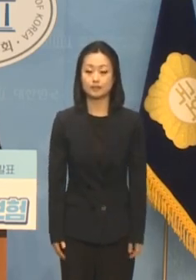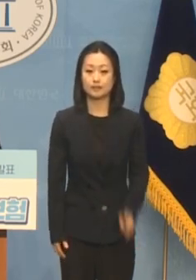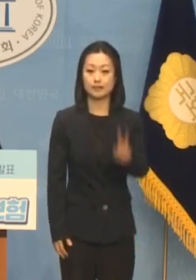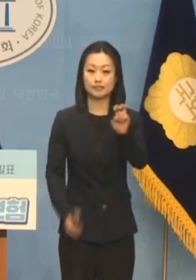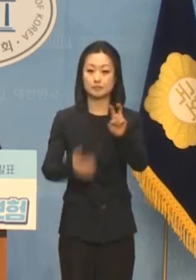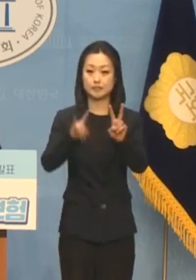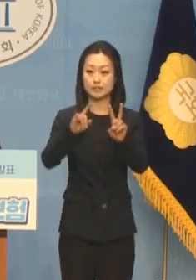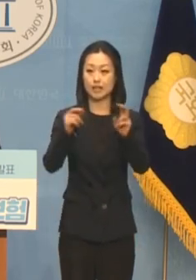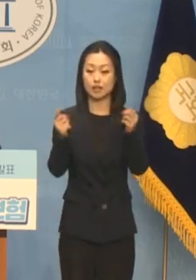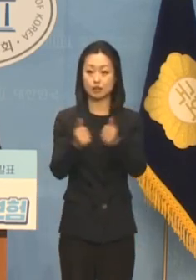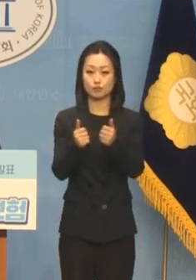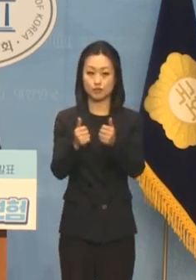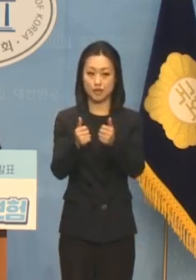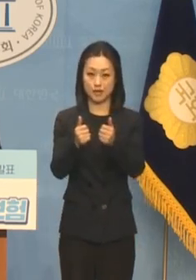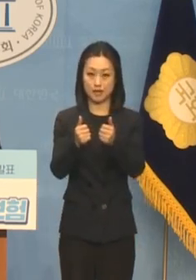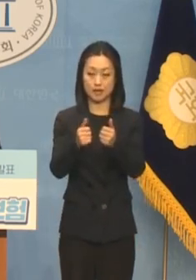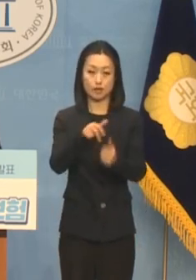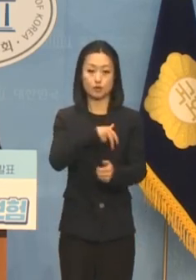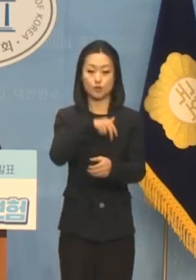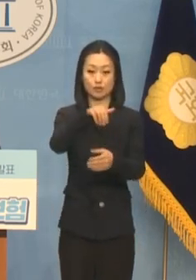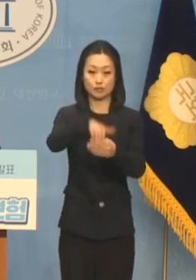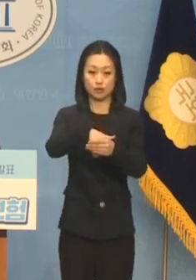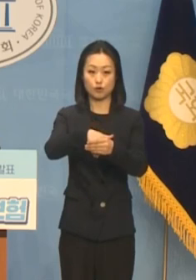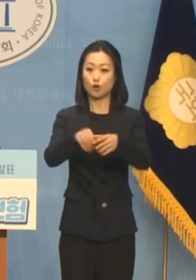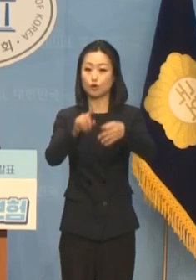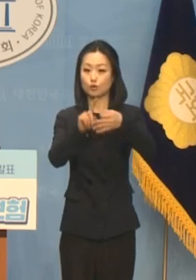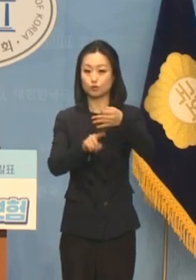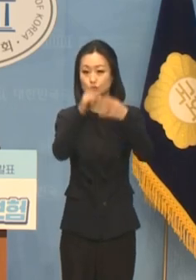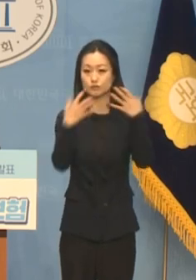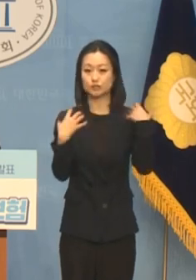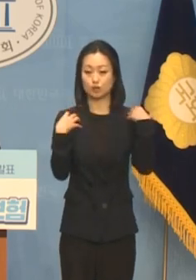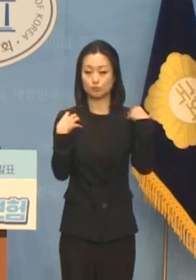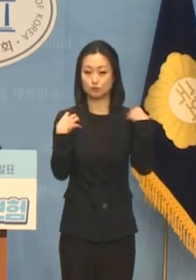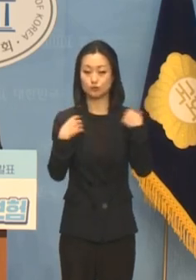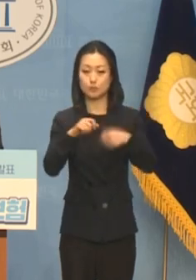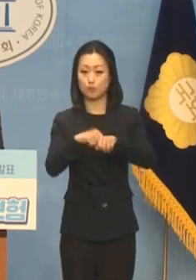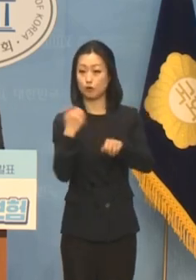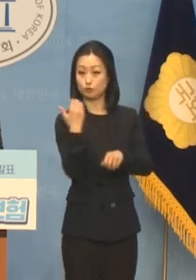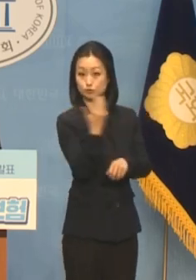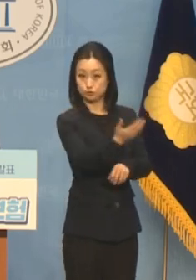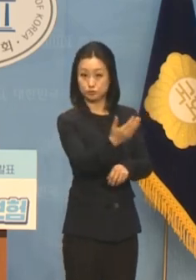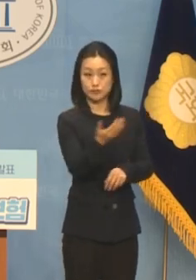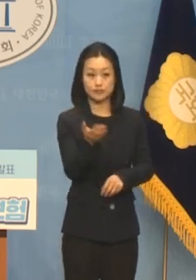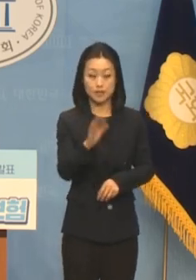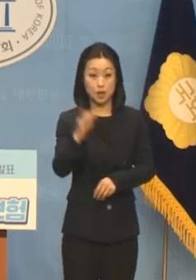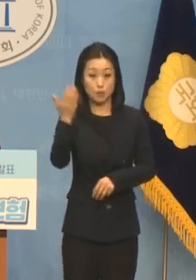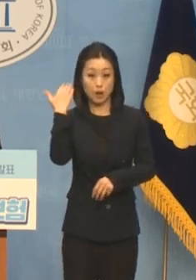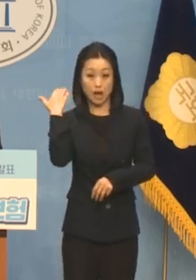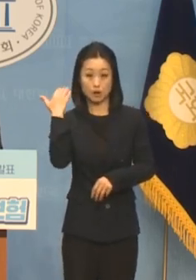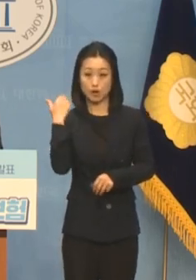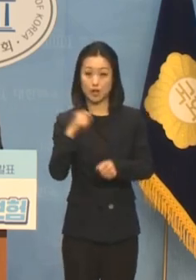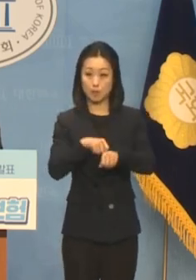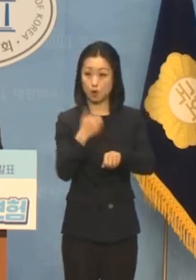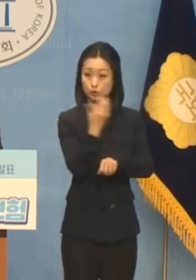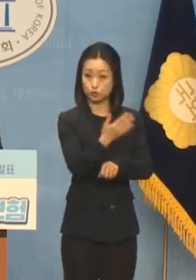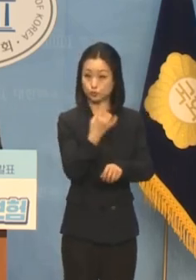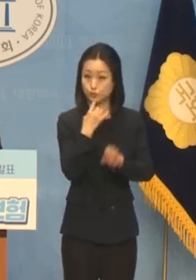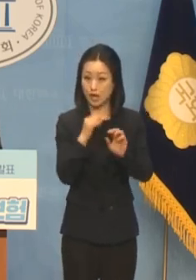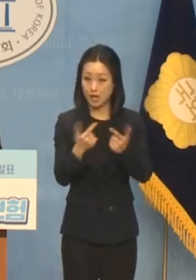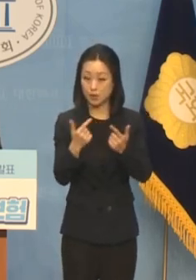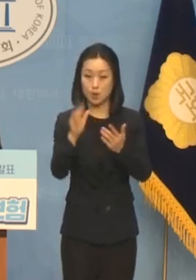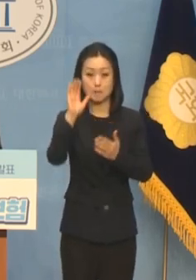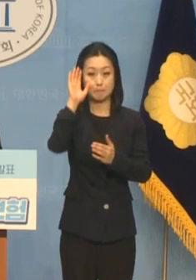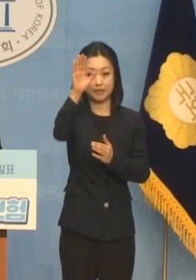22대 총선의 성격은 단연 윤석열 정권 심판입니다. 하지만 과거에 대한 심판뿐만이 아니라 심판 뒤의